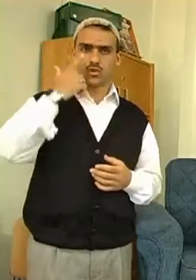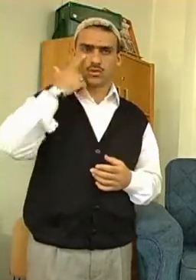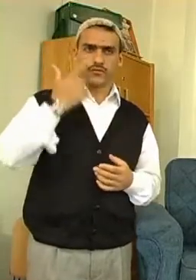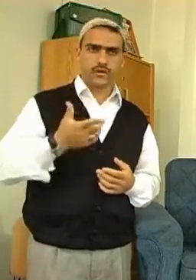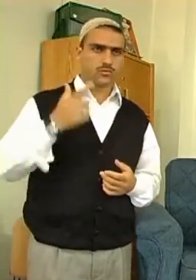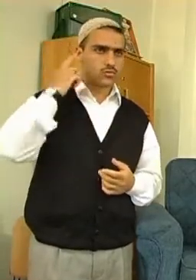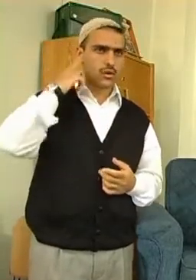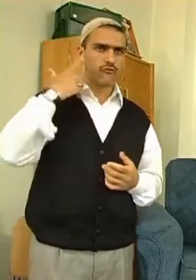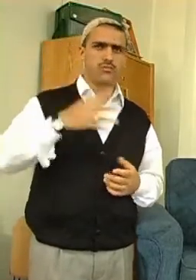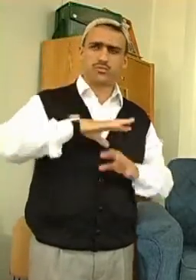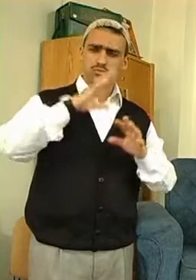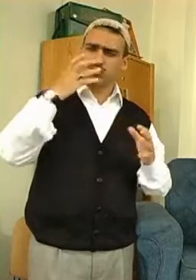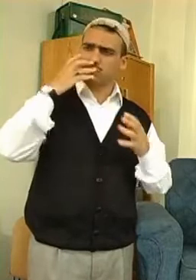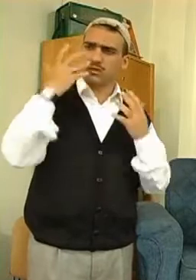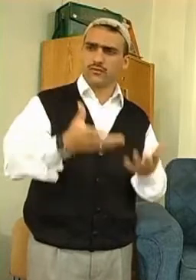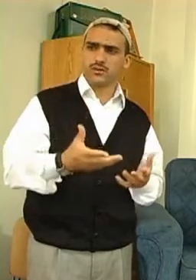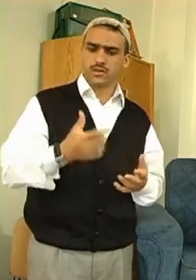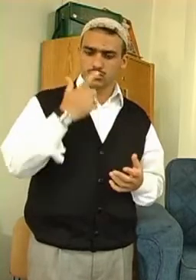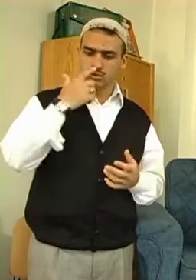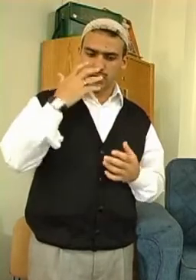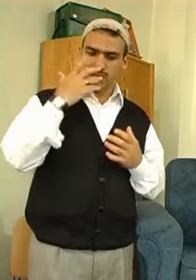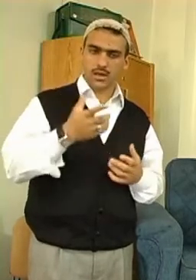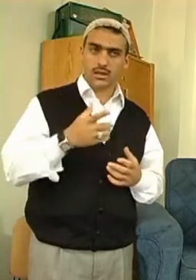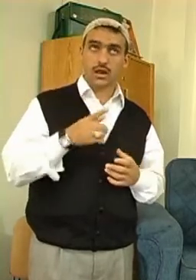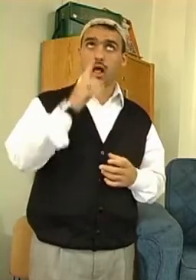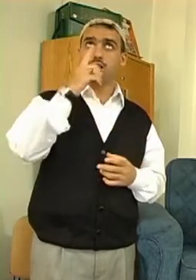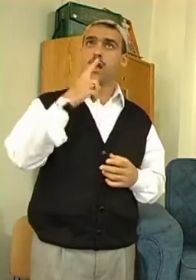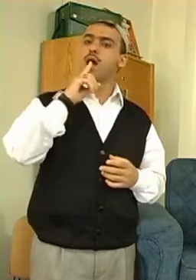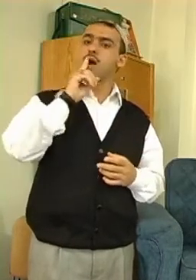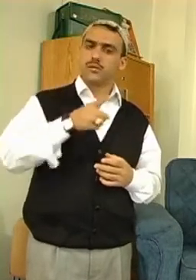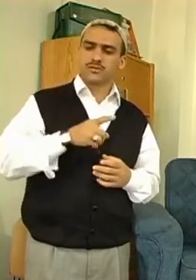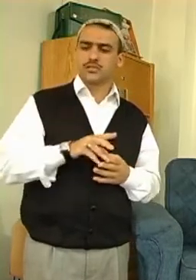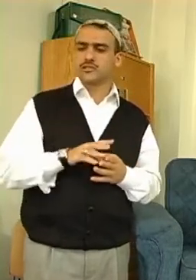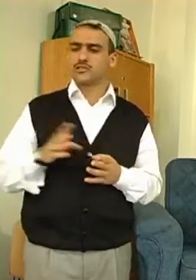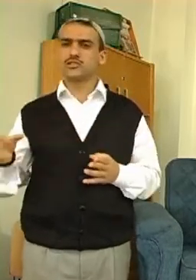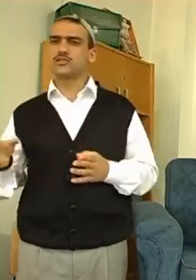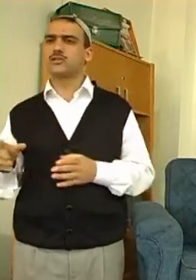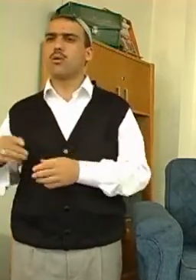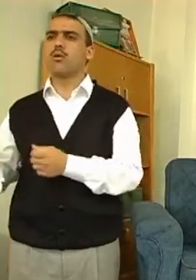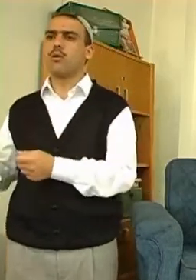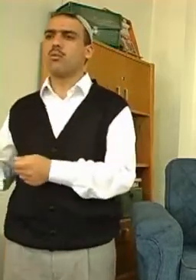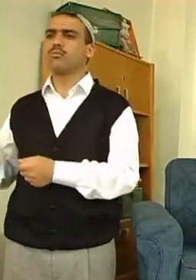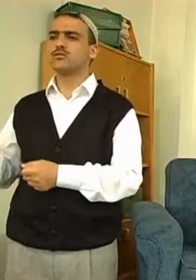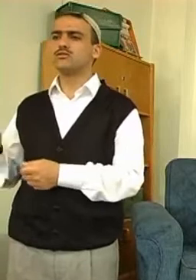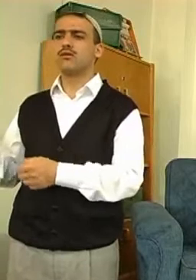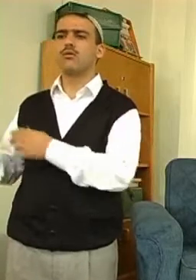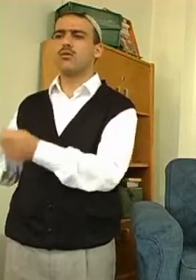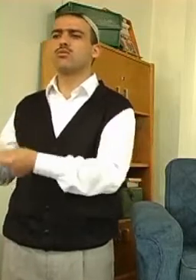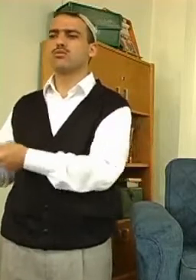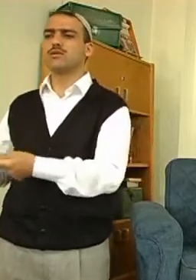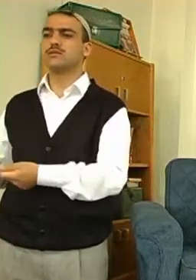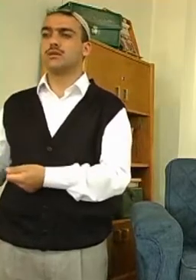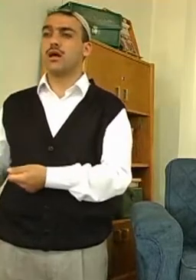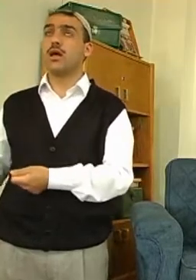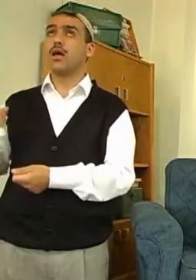veriliyor. Mesela bir insanın diyelim sermayesi 10 lira. Değil mi? 10 lira. Şimdi bu